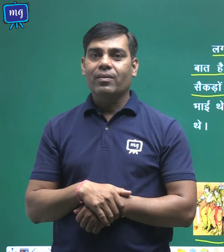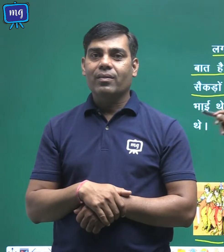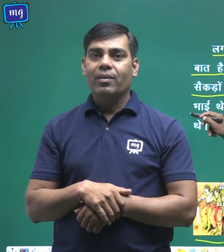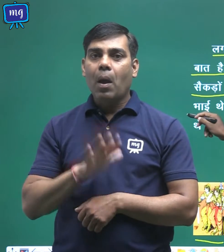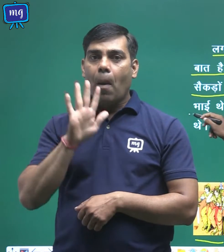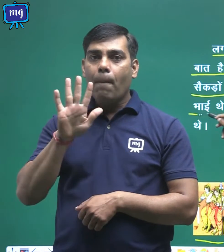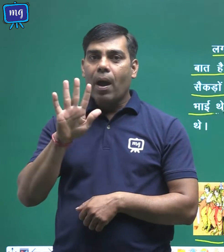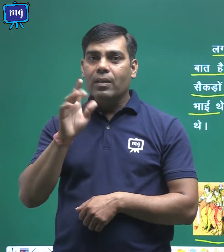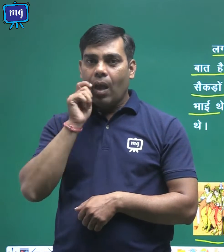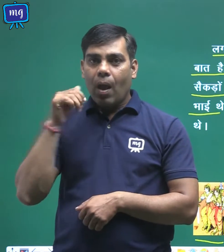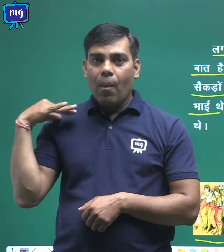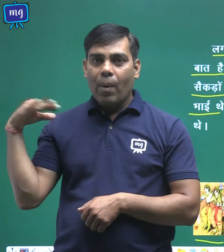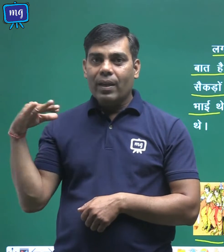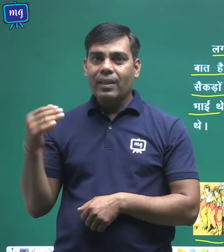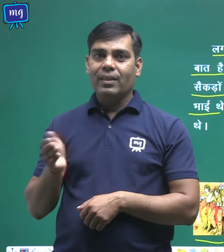5 भाई थे